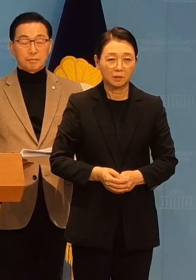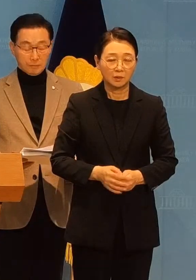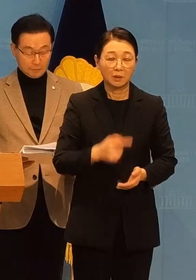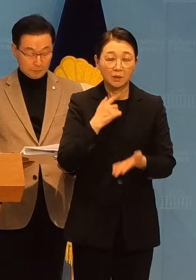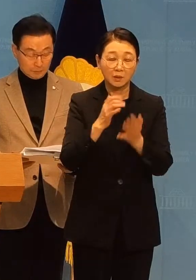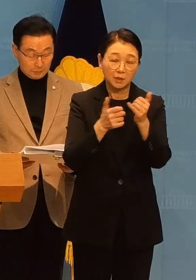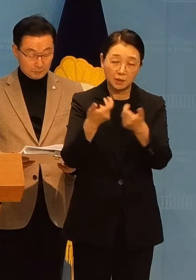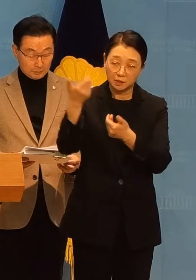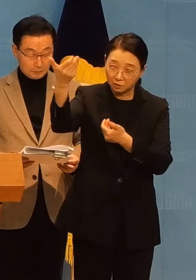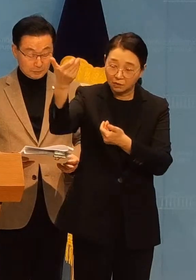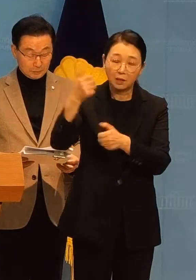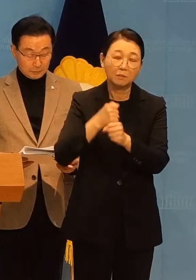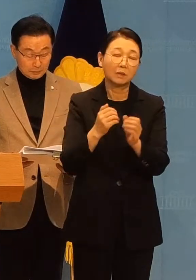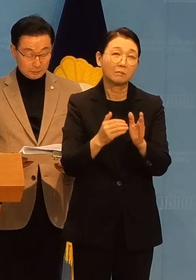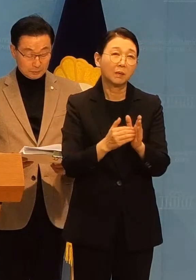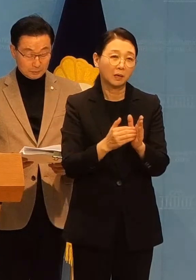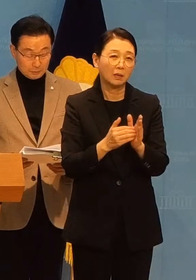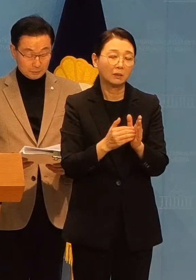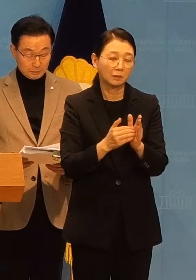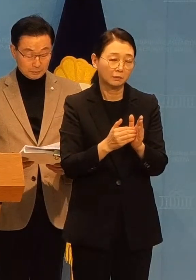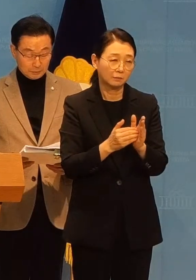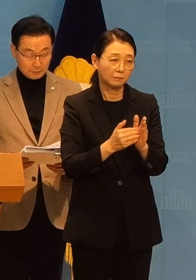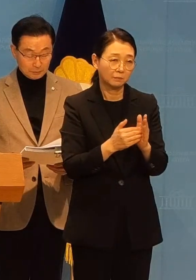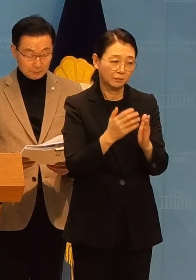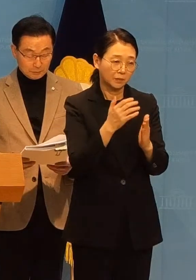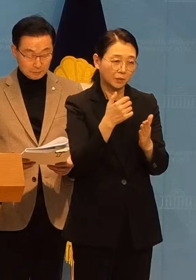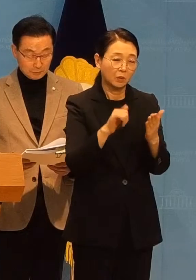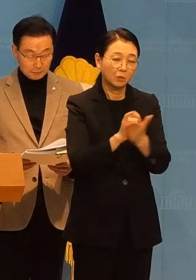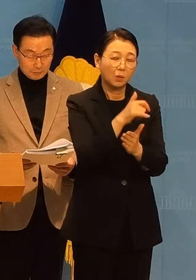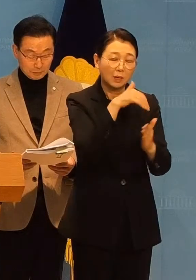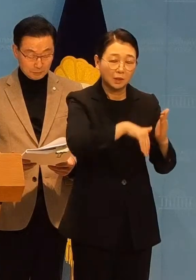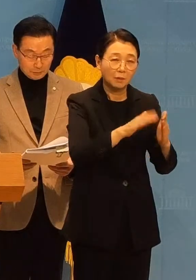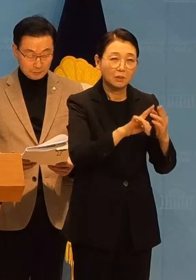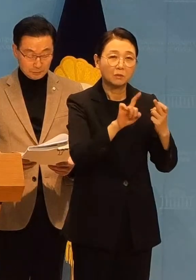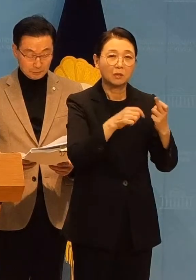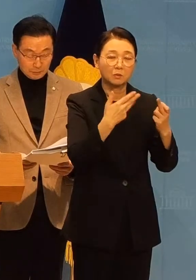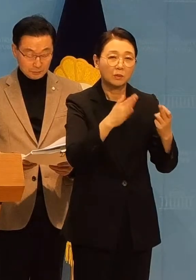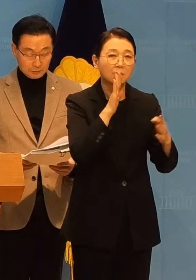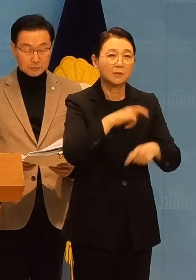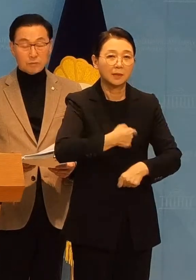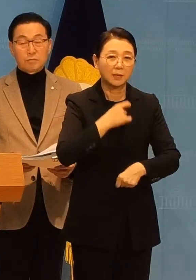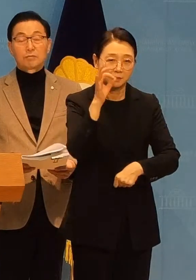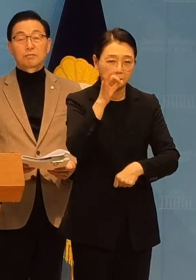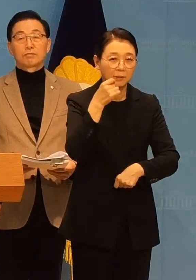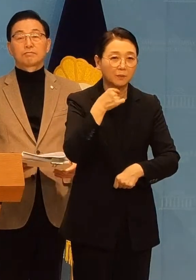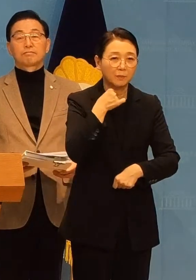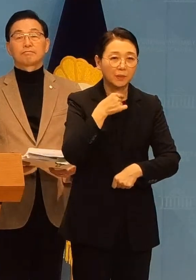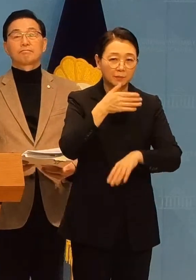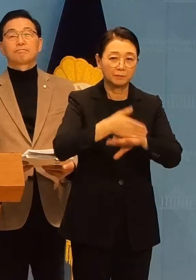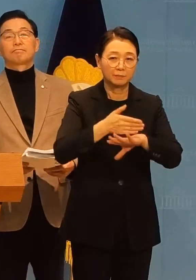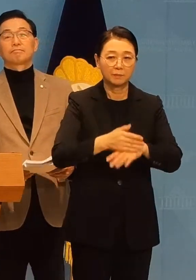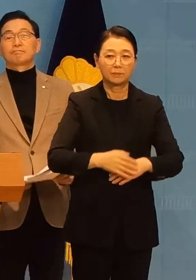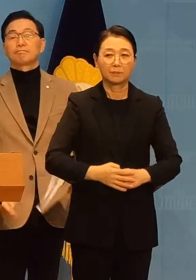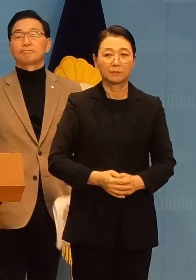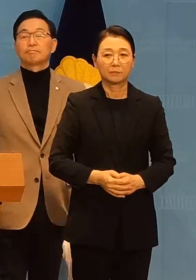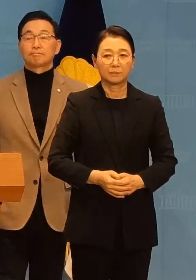무한공항에 남아있는 12월 29일 그날의 진실을 찾아내겠습니다. 감사합니다.